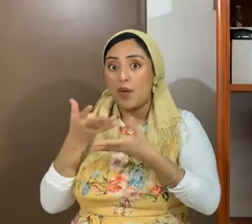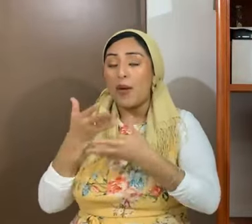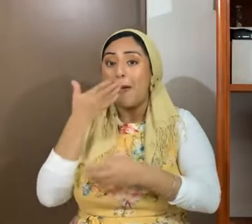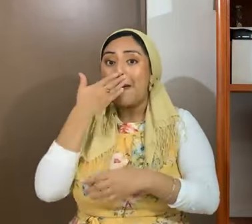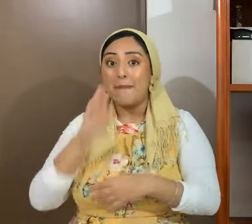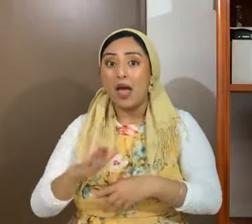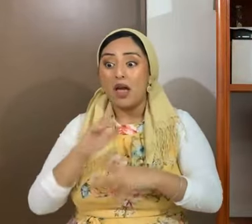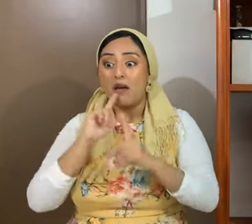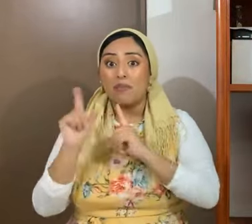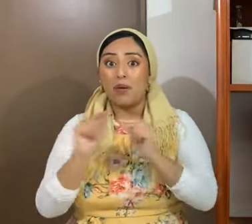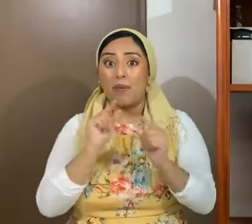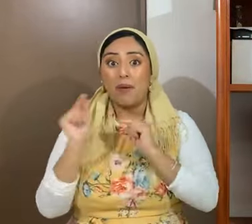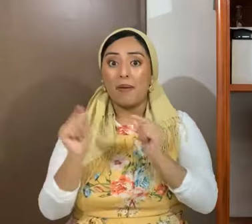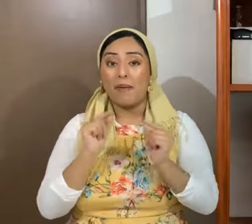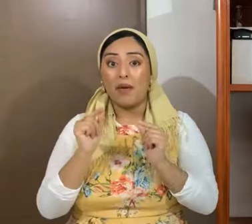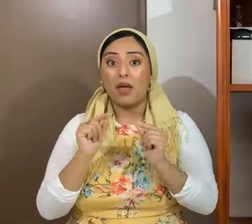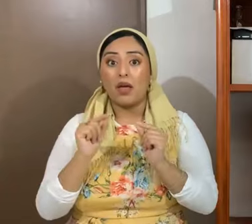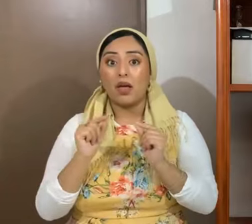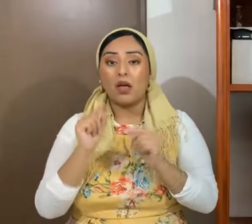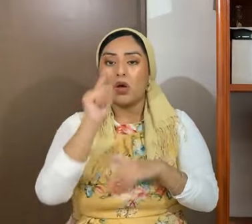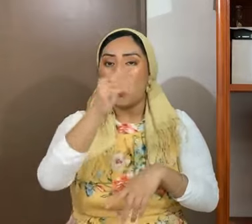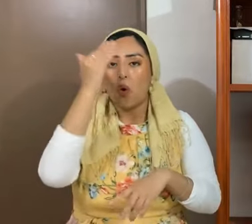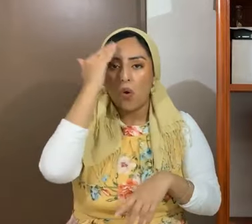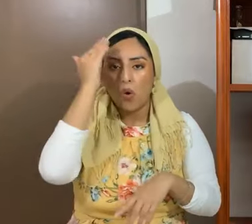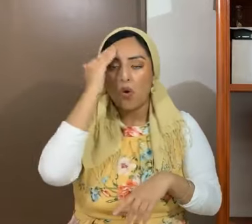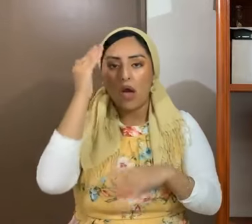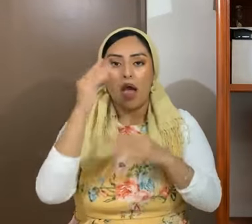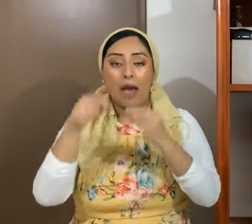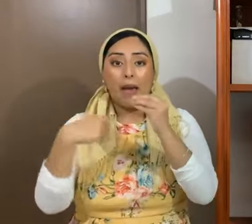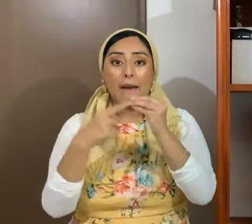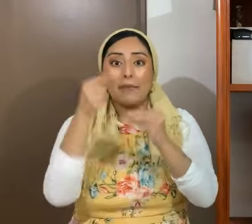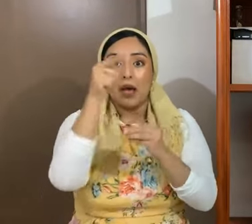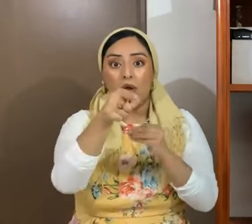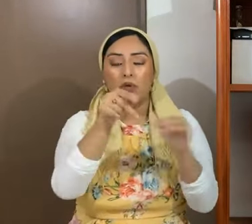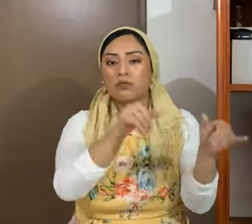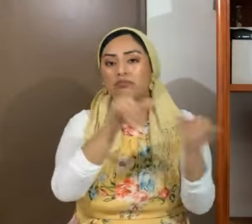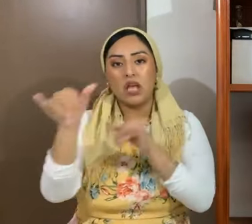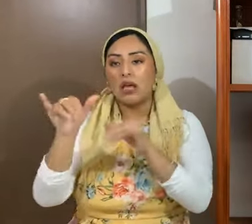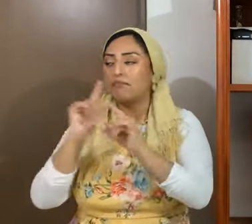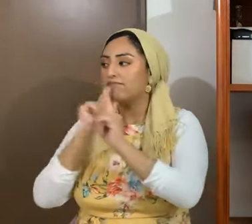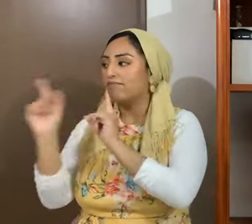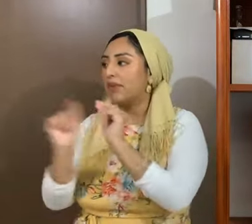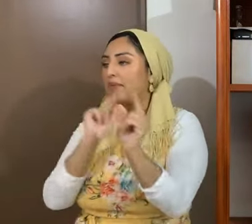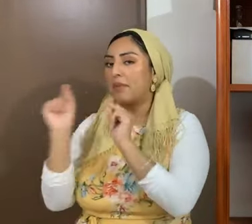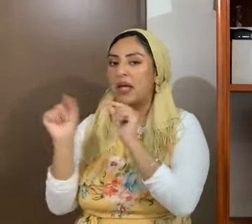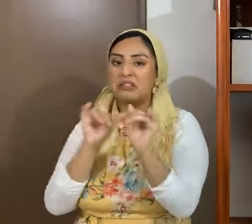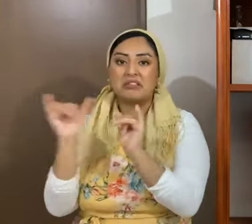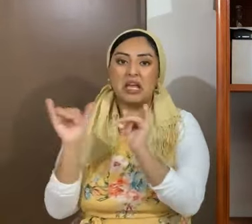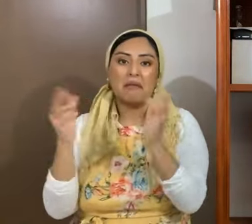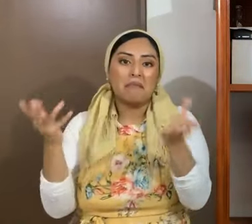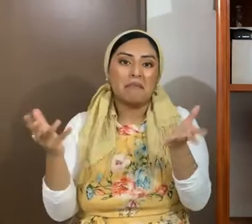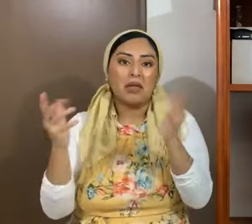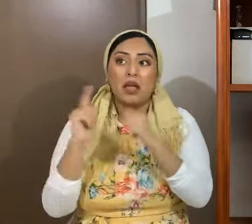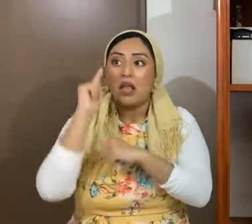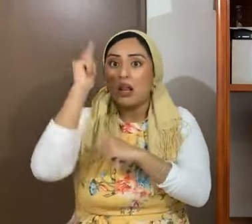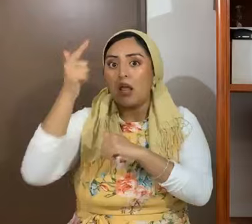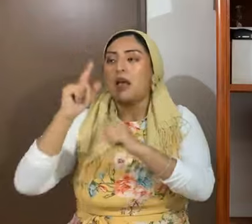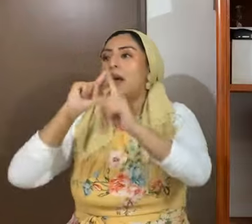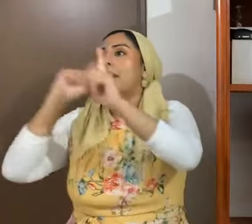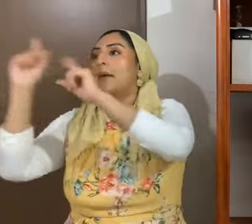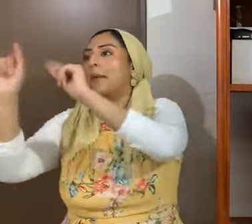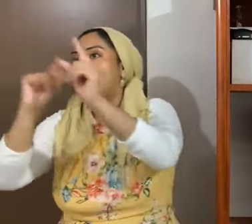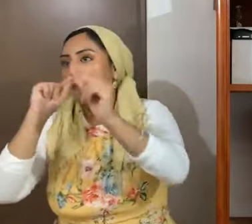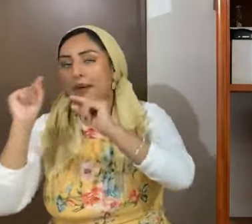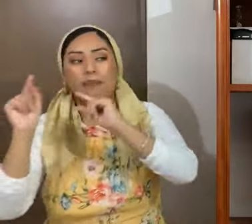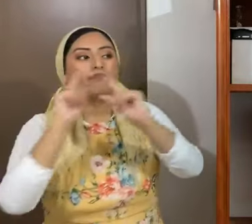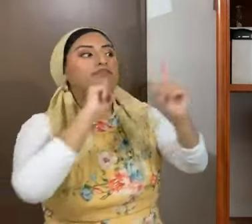cosas malas de otros, ten la seguridad que de ti habla con otros también cosas malas, y después con otros habla